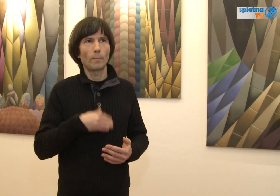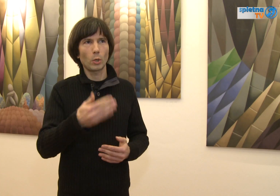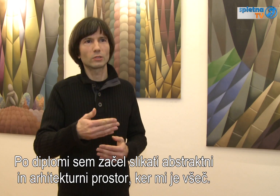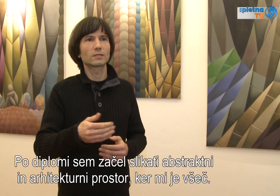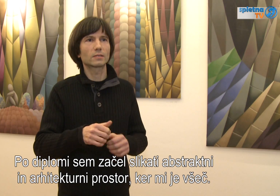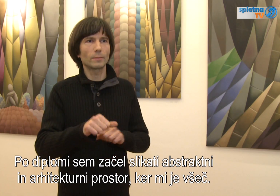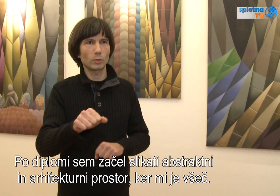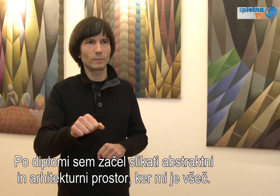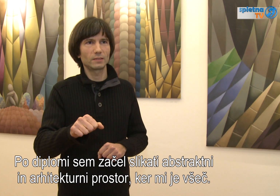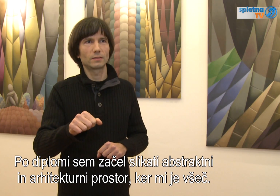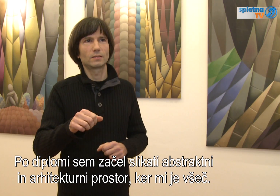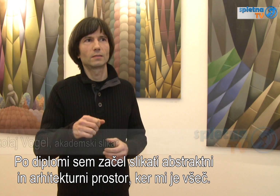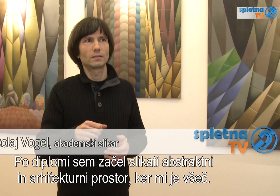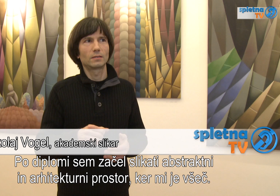Po diplomi